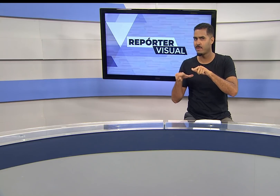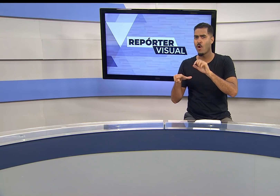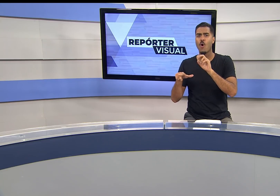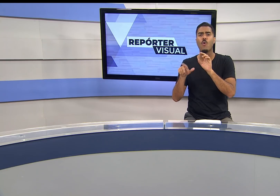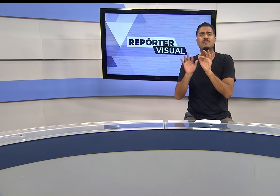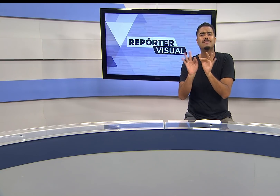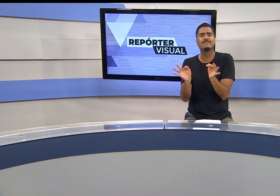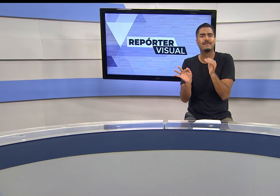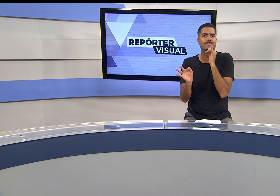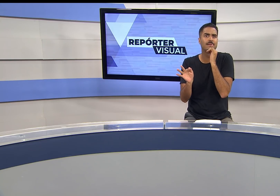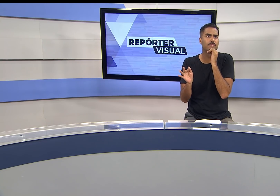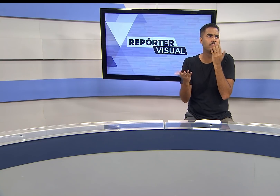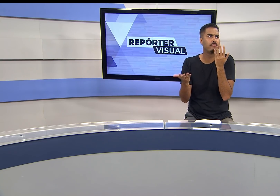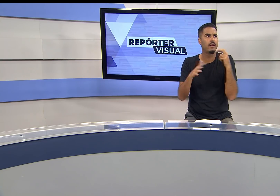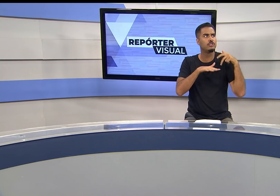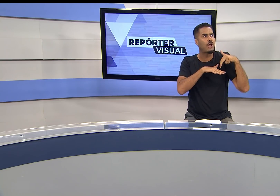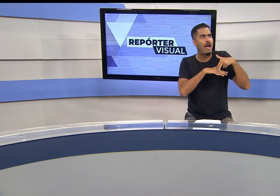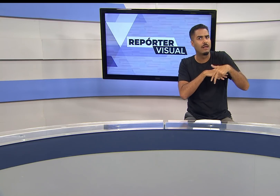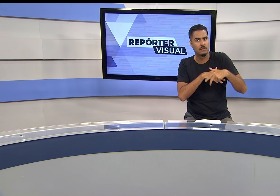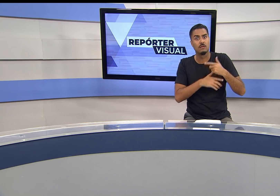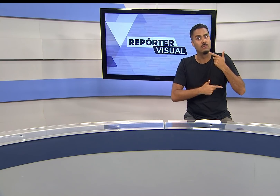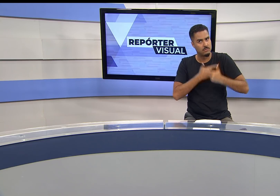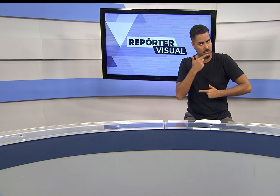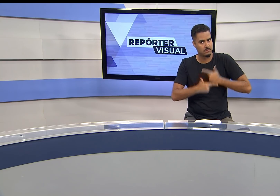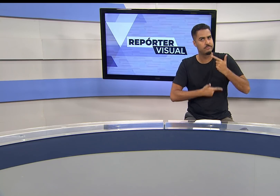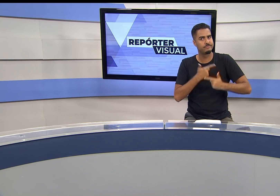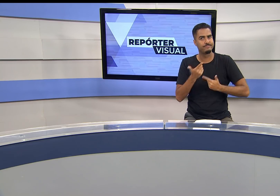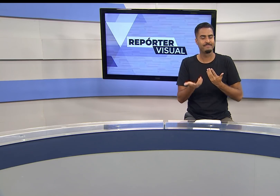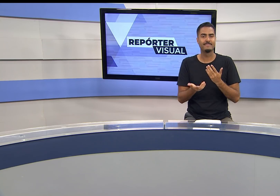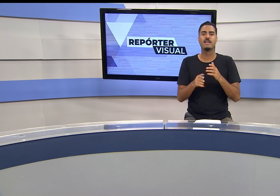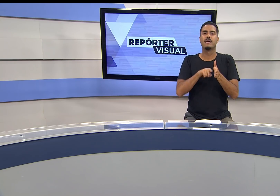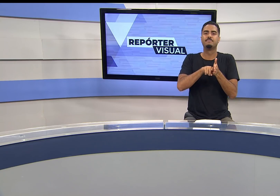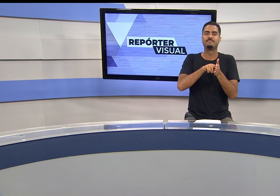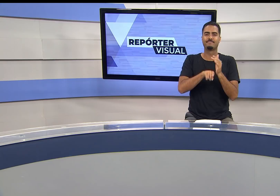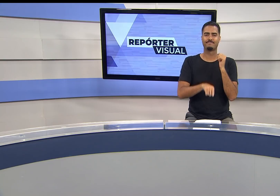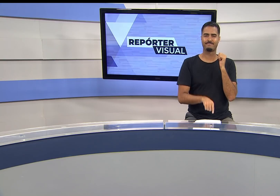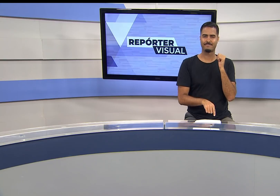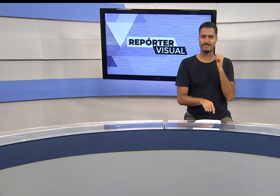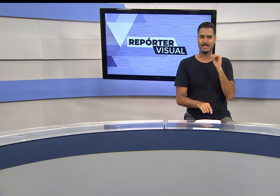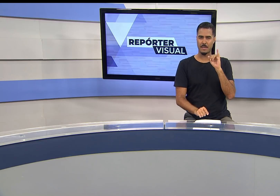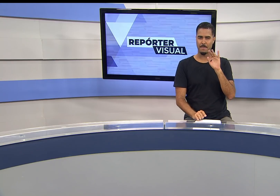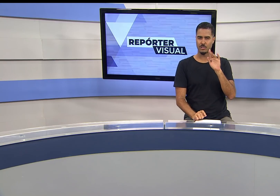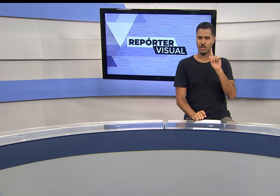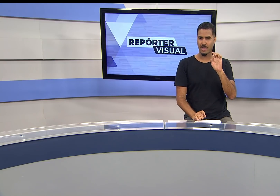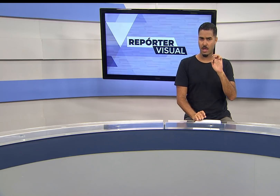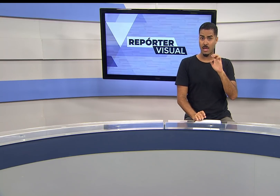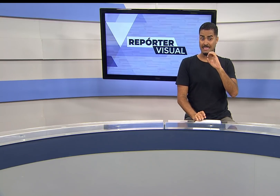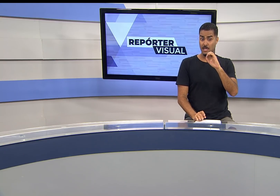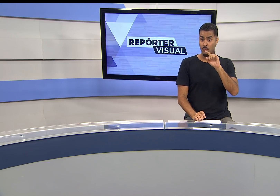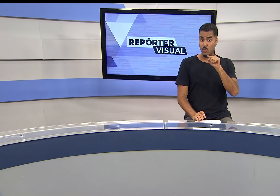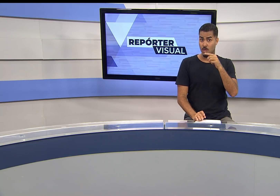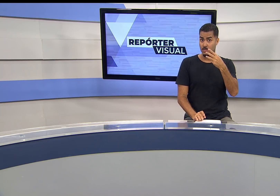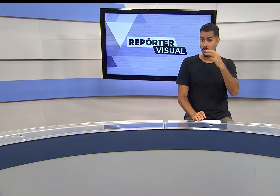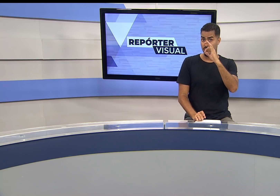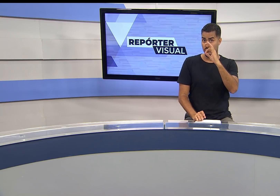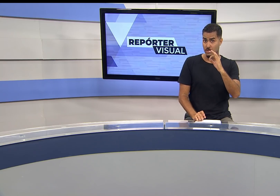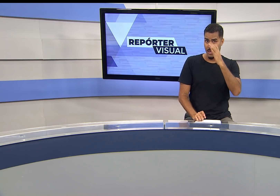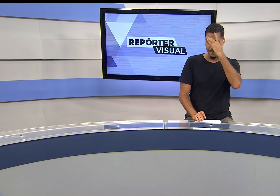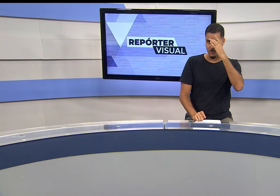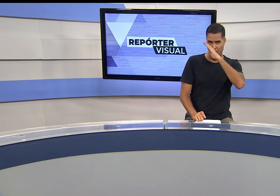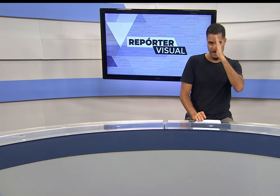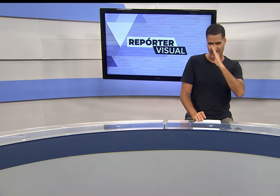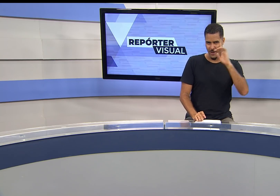situações simples, como, por exemplo, descer escadas. Segundo o último censo, apenas 0,3%